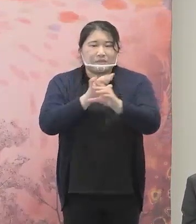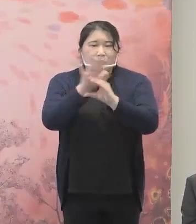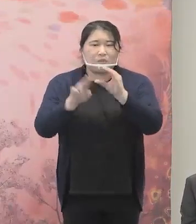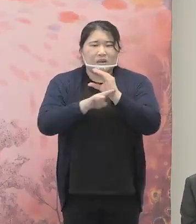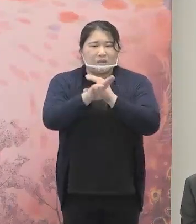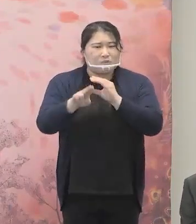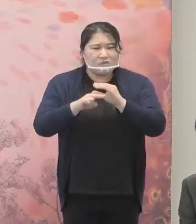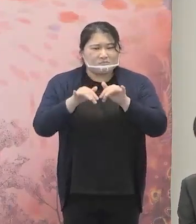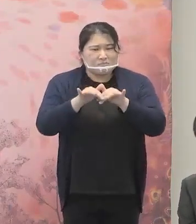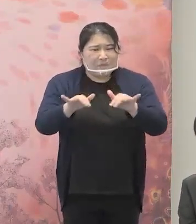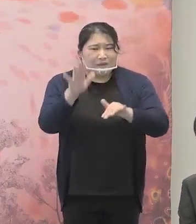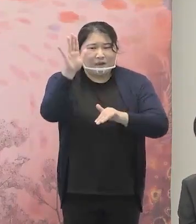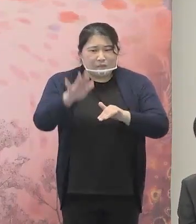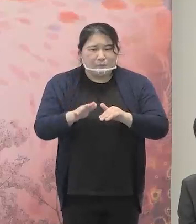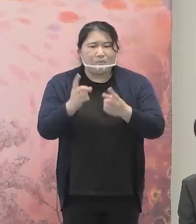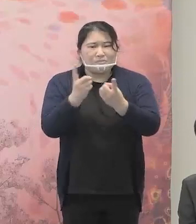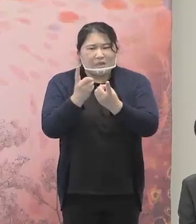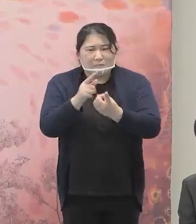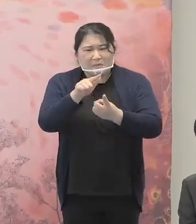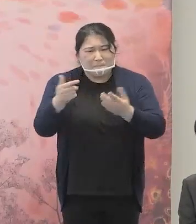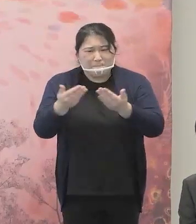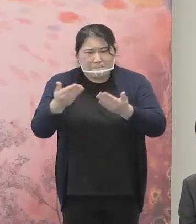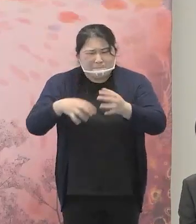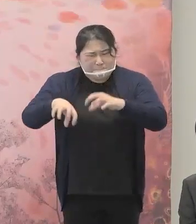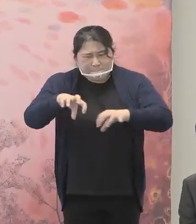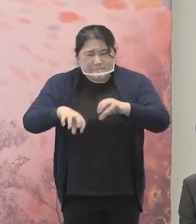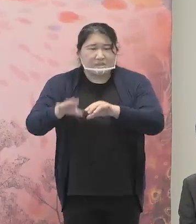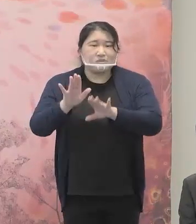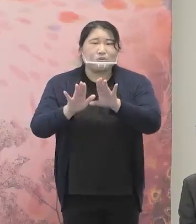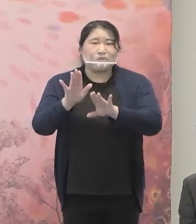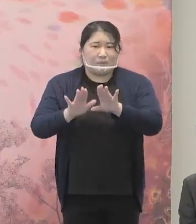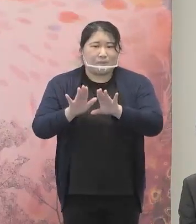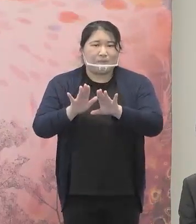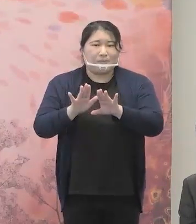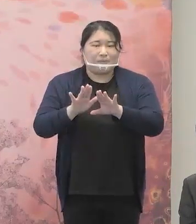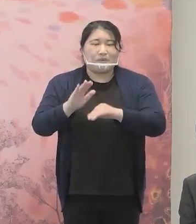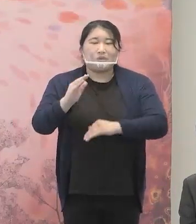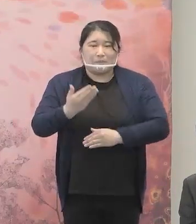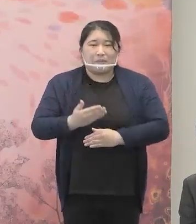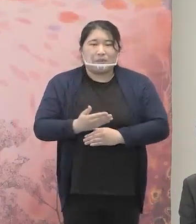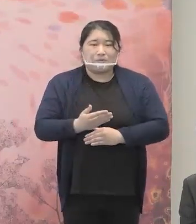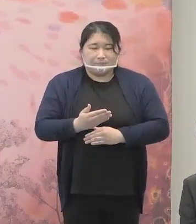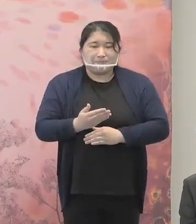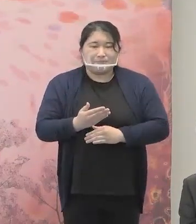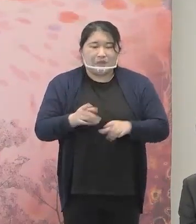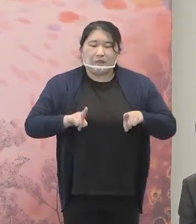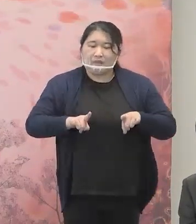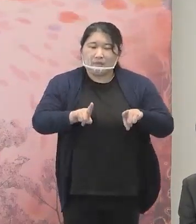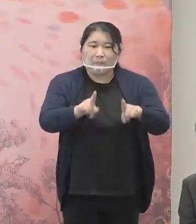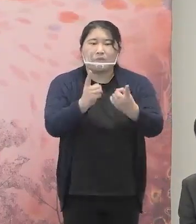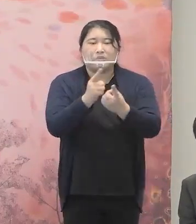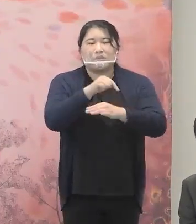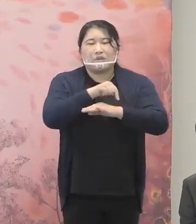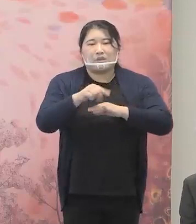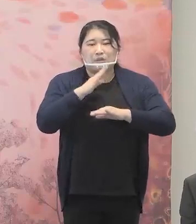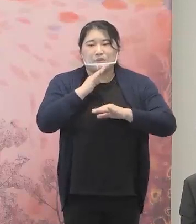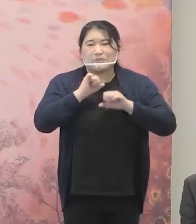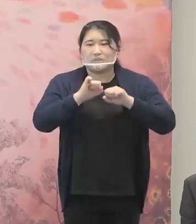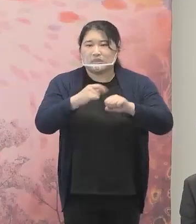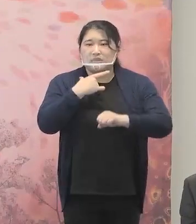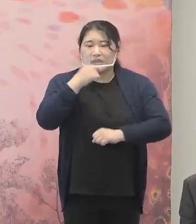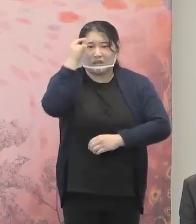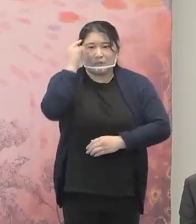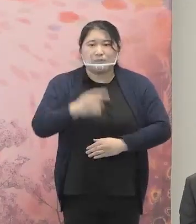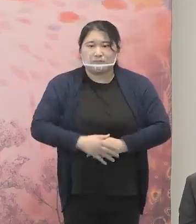新型コロナウイルスの対応で厳しい状況でありますけれども、二正面作戦になりますが対応させておりますので、ご理解ご協力をお願いしたい